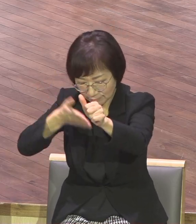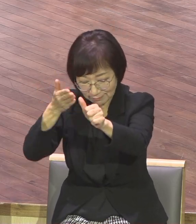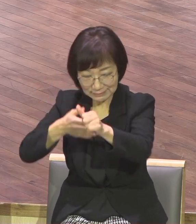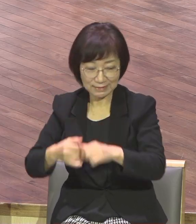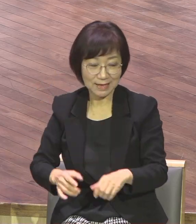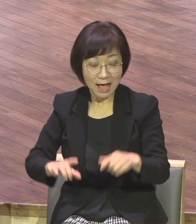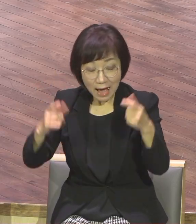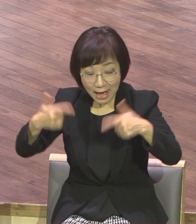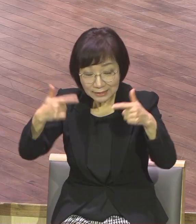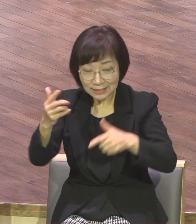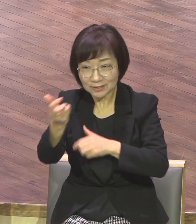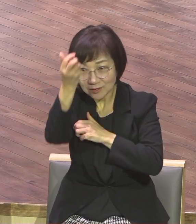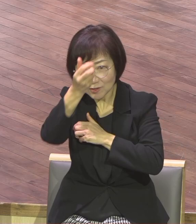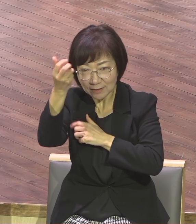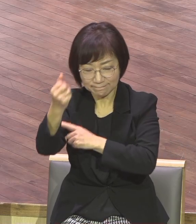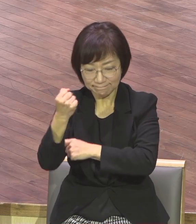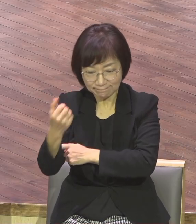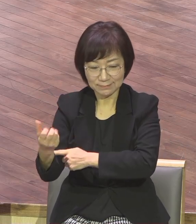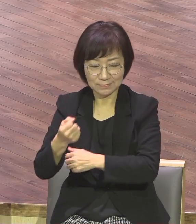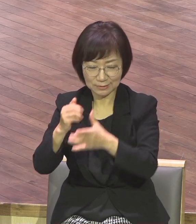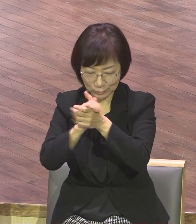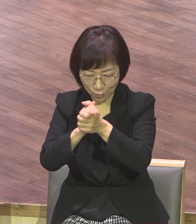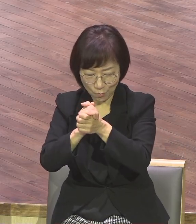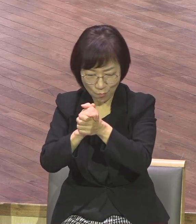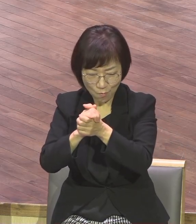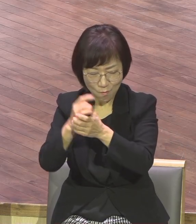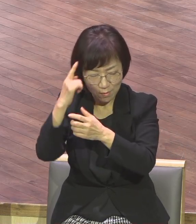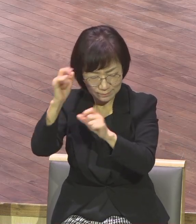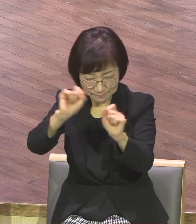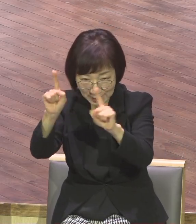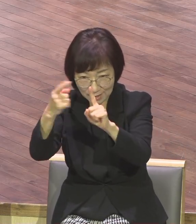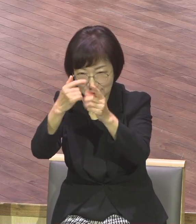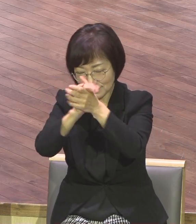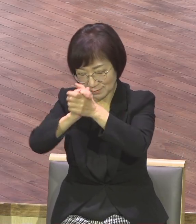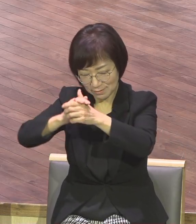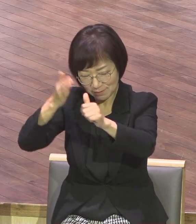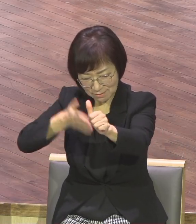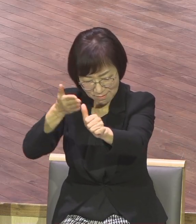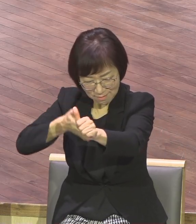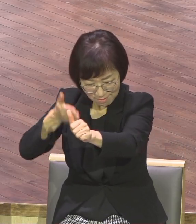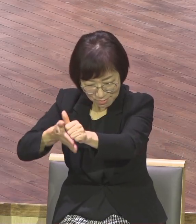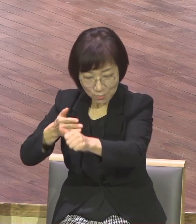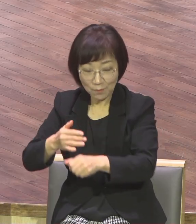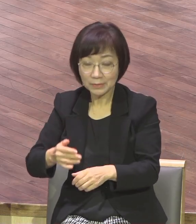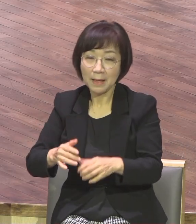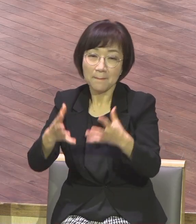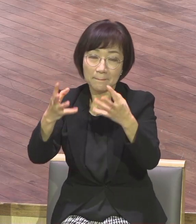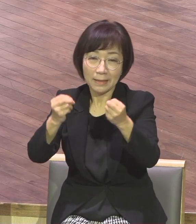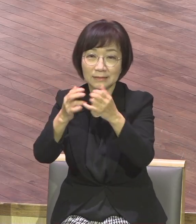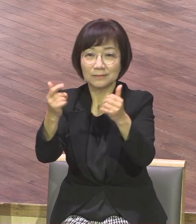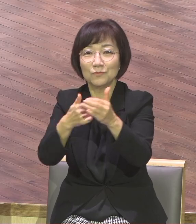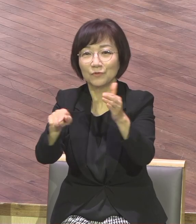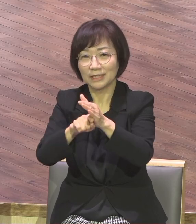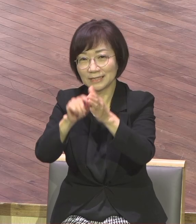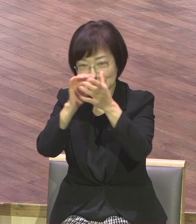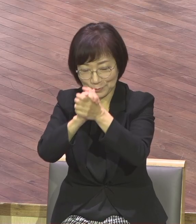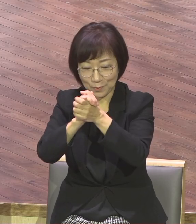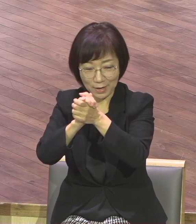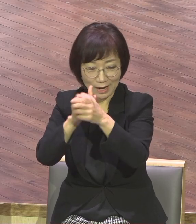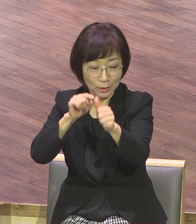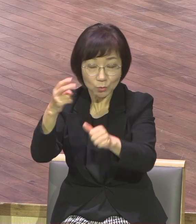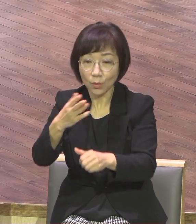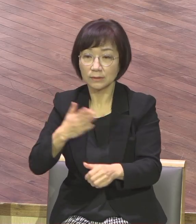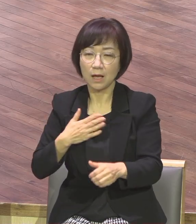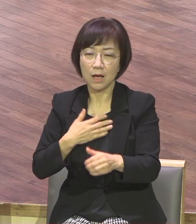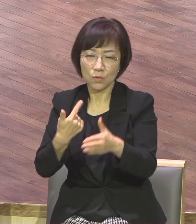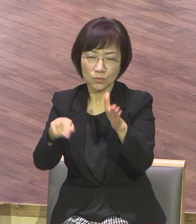항상 성령 안에서 기도하고 이를 위하여 깨어 구하기를 항상 힘쓰며 여러 성도를 위하여 구하라. 또 나를 위하여 구할